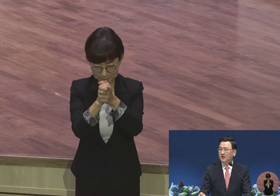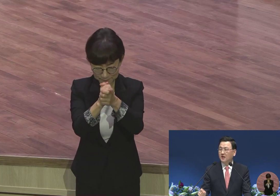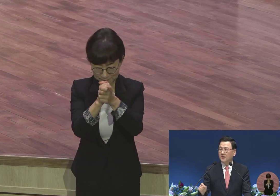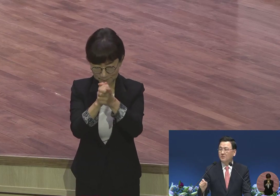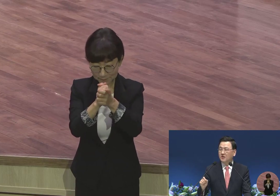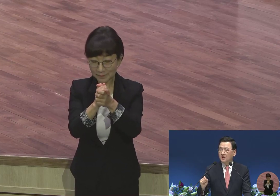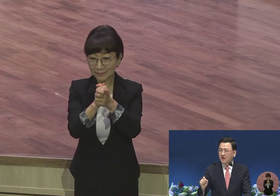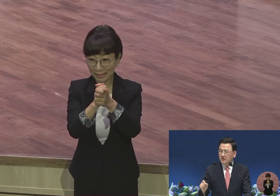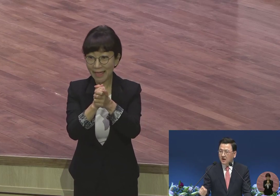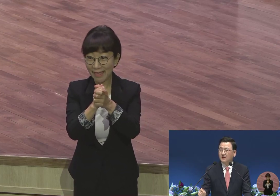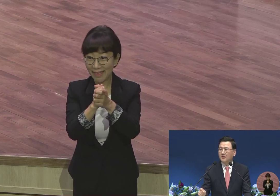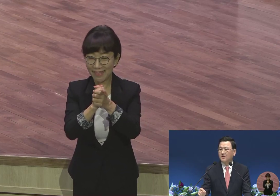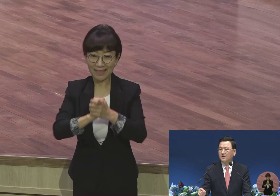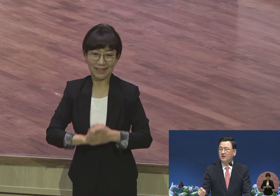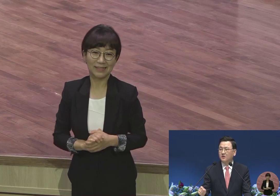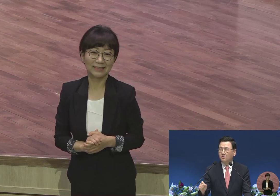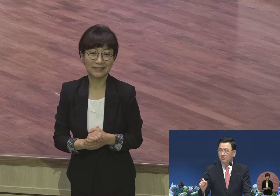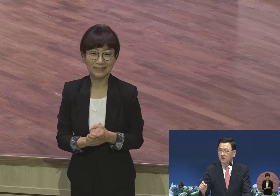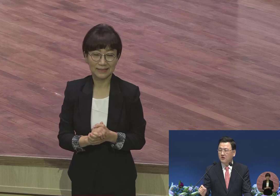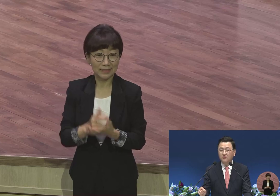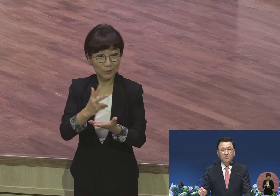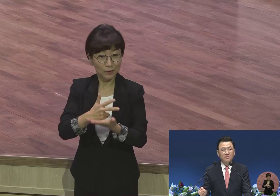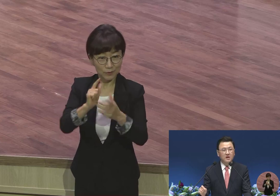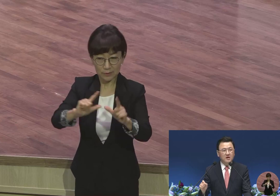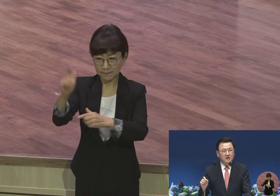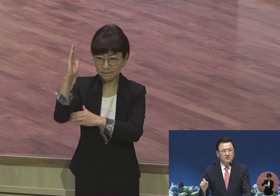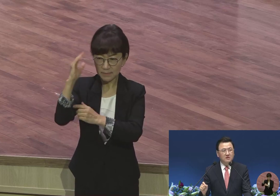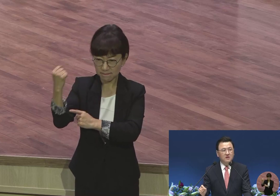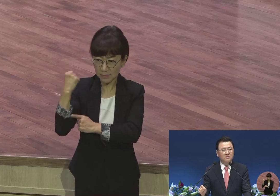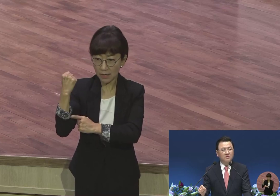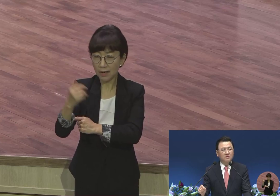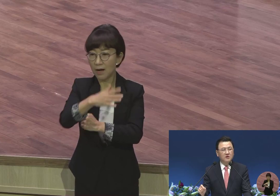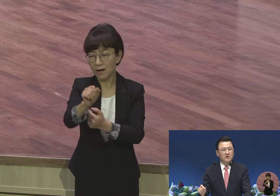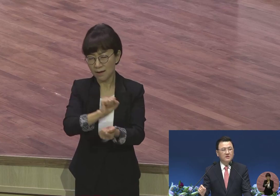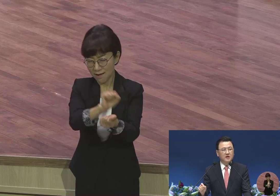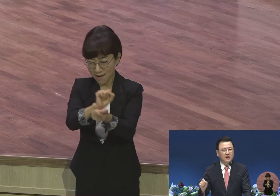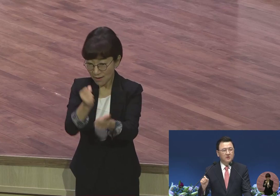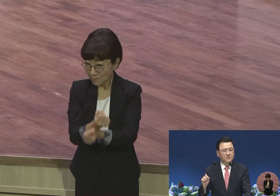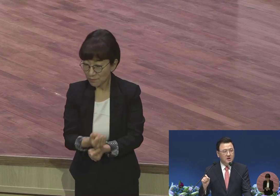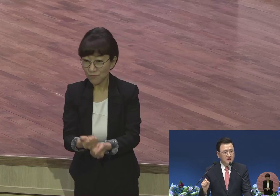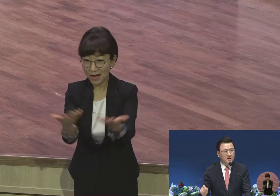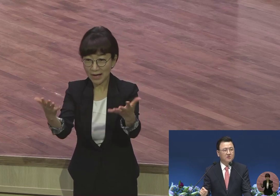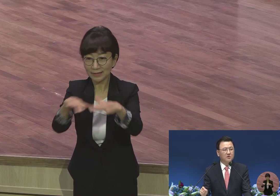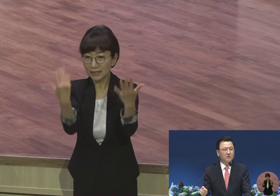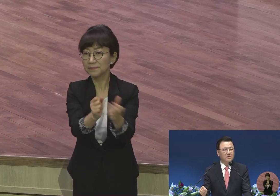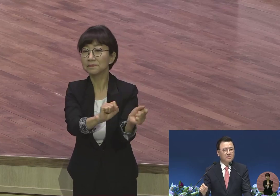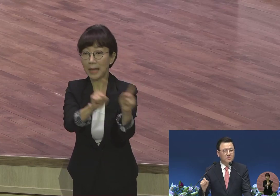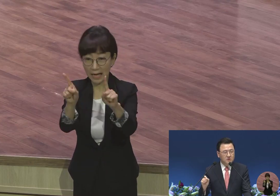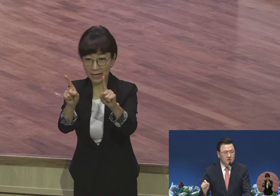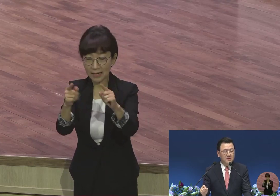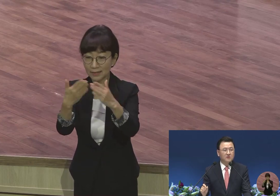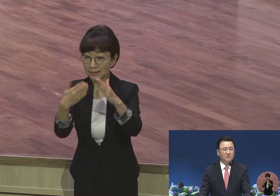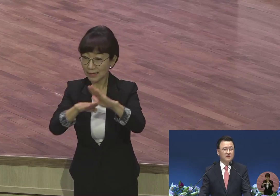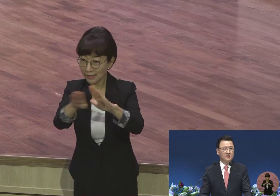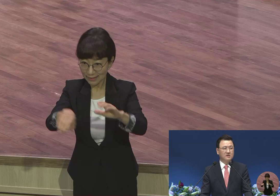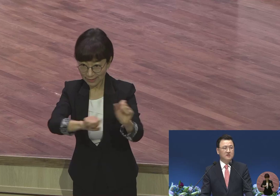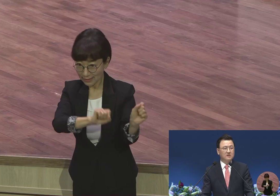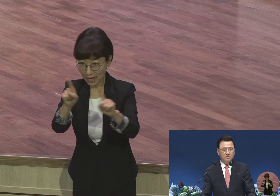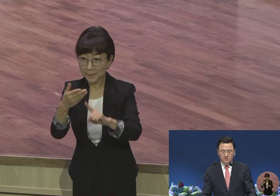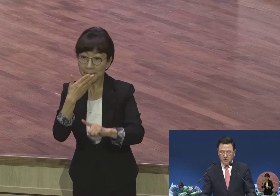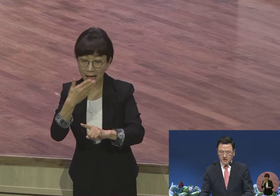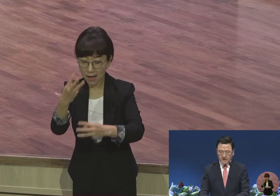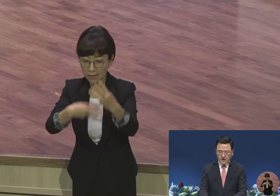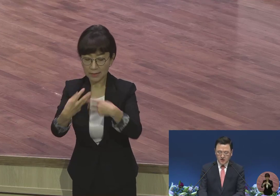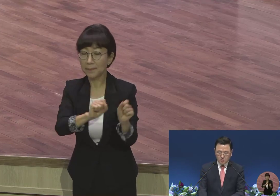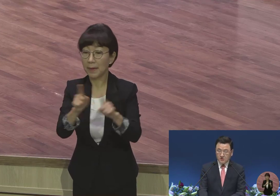겁니다. 강단의 메시지가 살 때 성도가 살고 가정이 살고 산업체가 살고 렘넌트가 사는 겁니다.